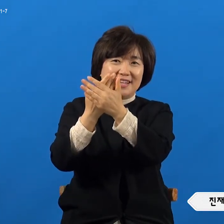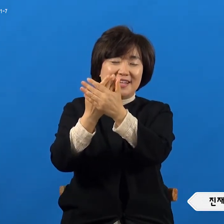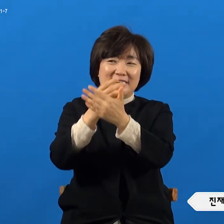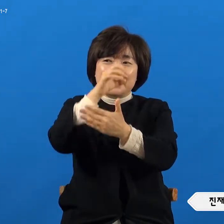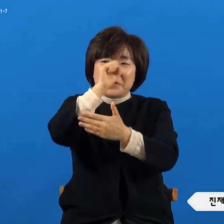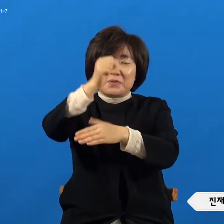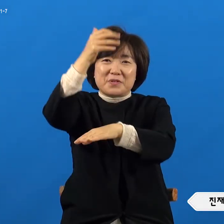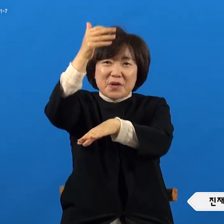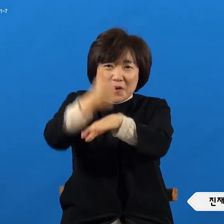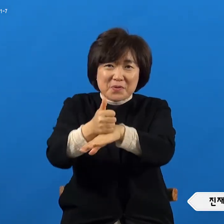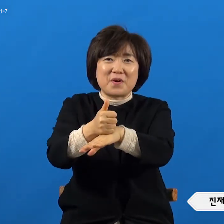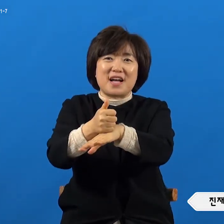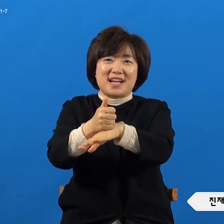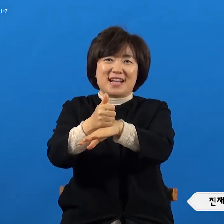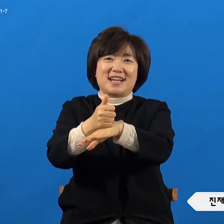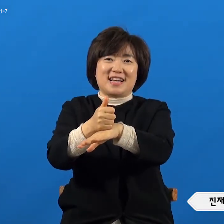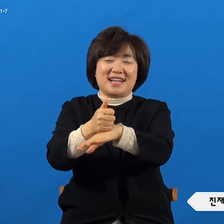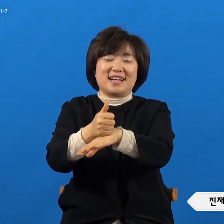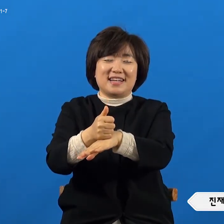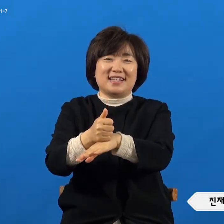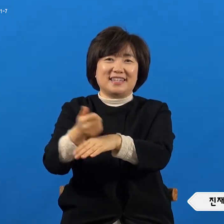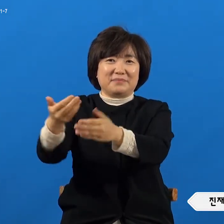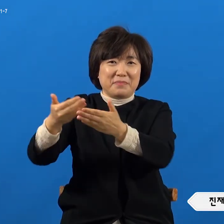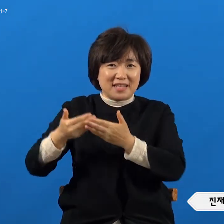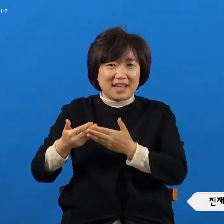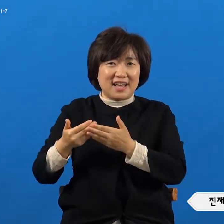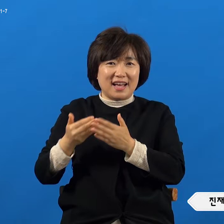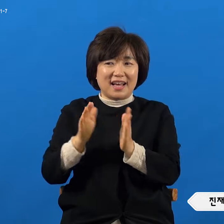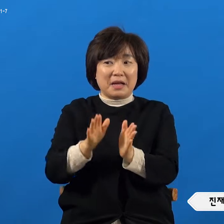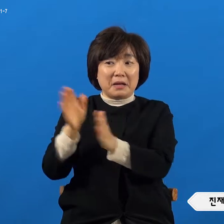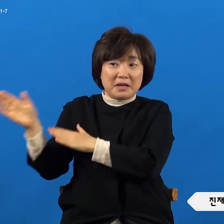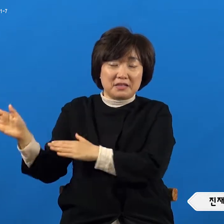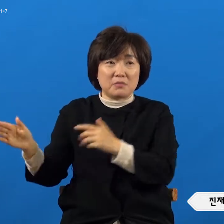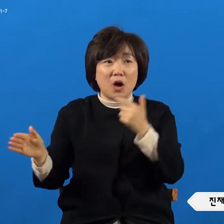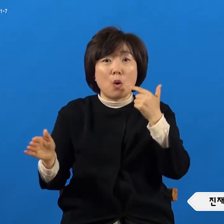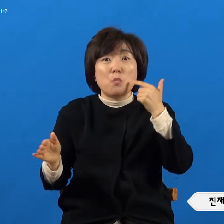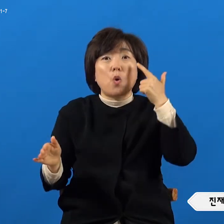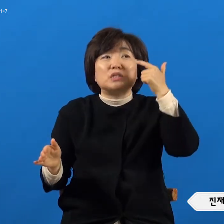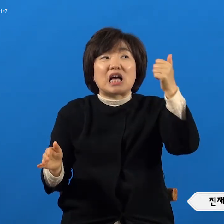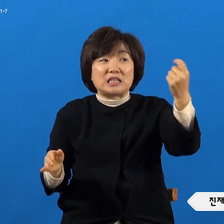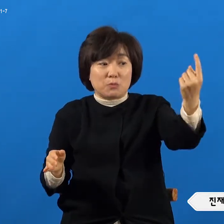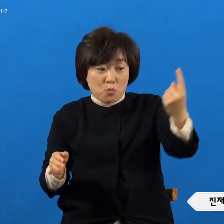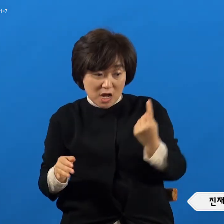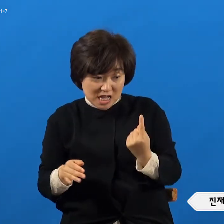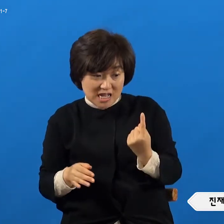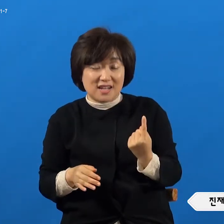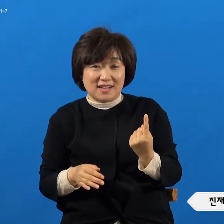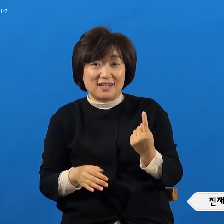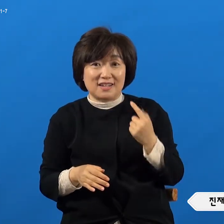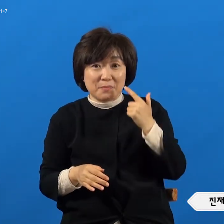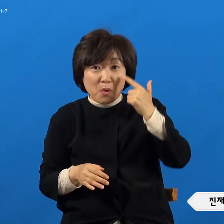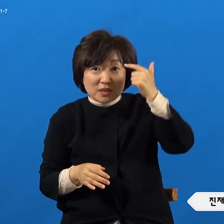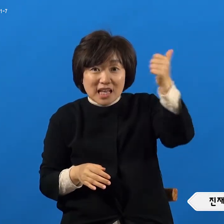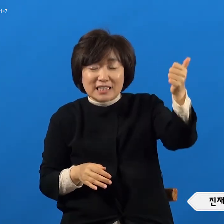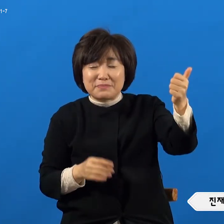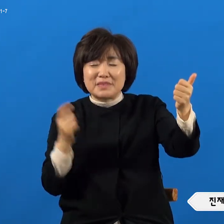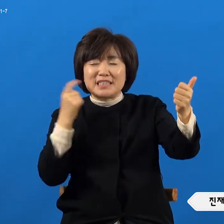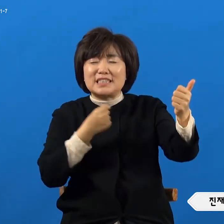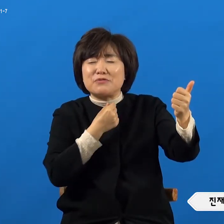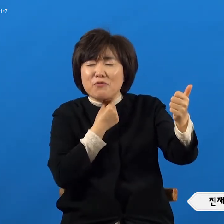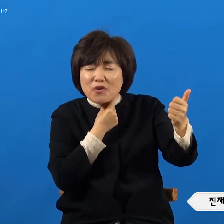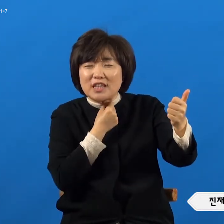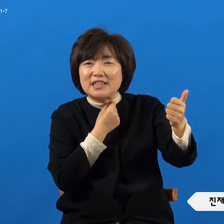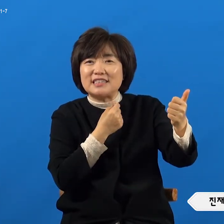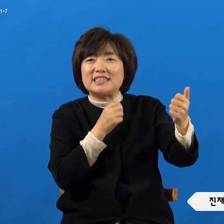좋은 결과도 났으면 좋겠지만, 목사님이 오셔서 예배 드리니까 목사님이 듣기를 원하는